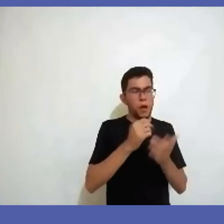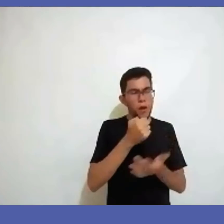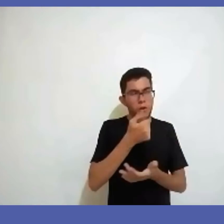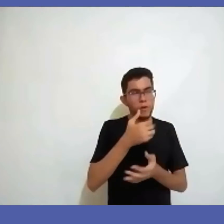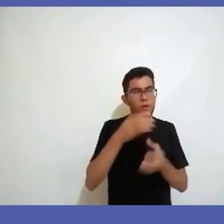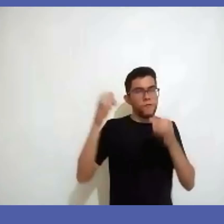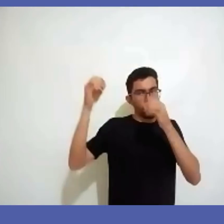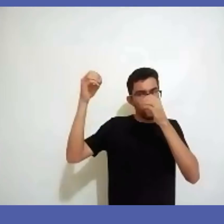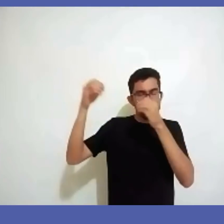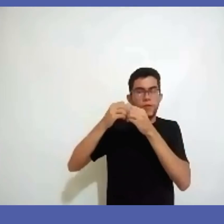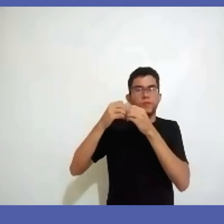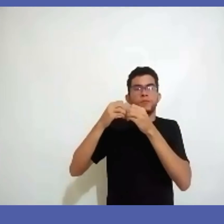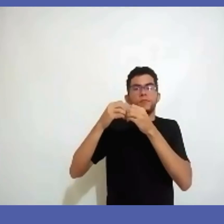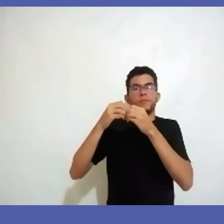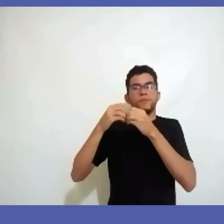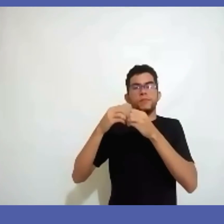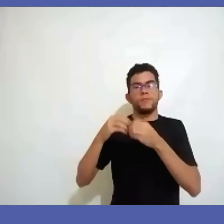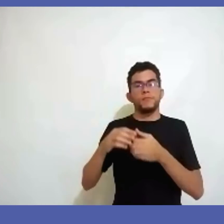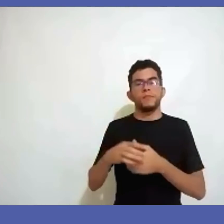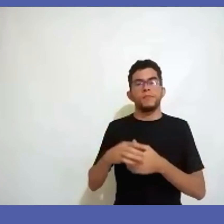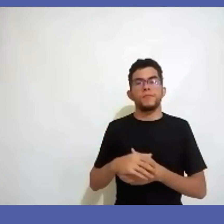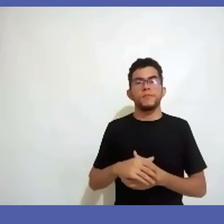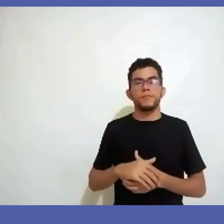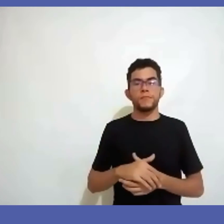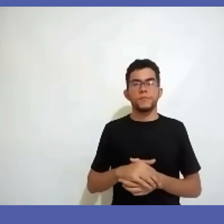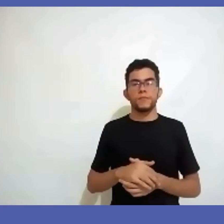ora para o Senhor para ser arrebatado, porque